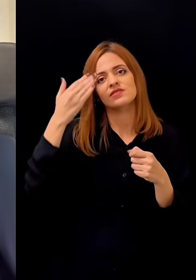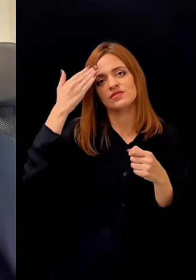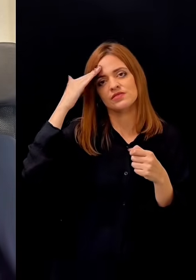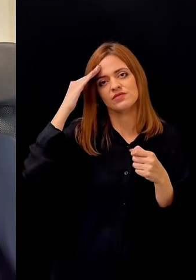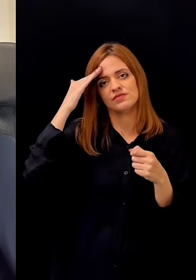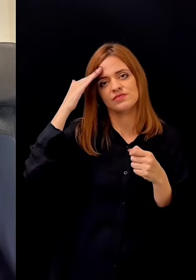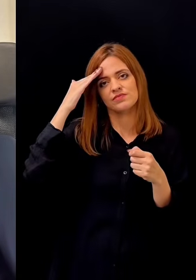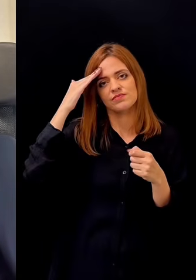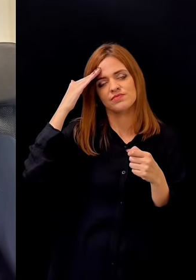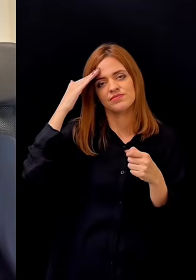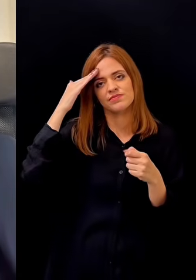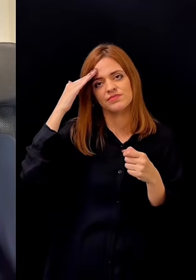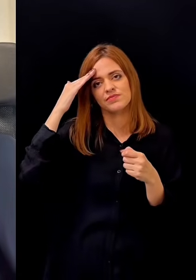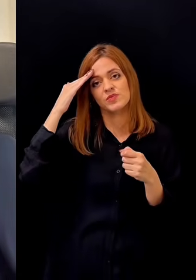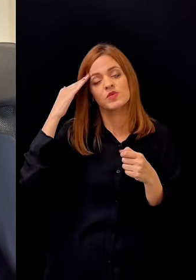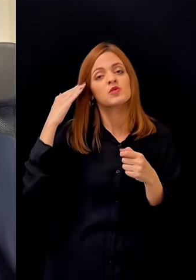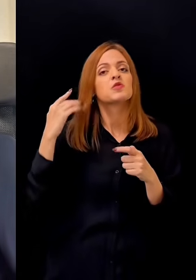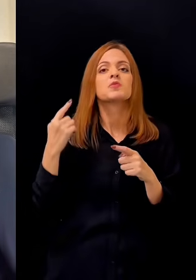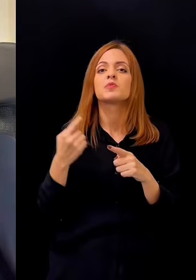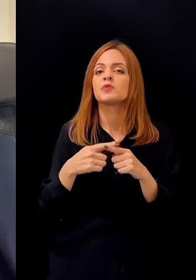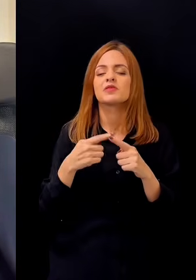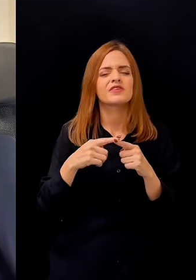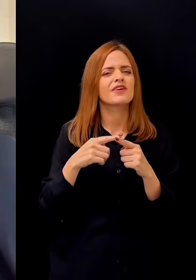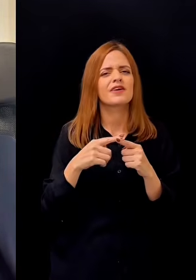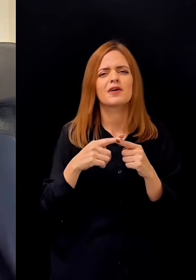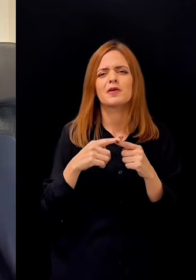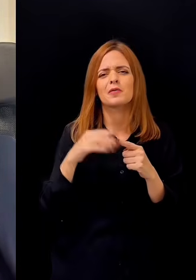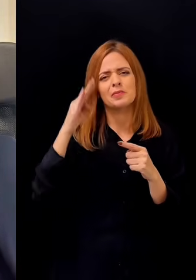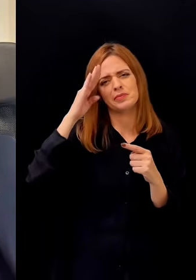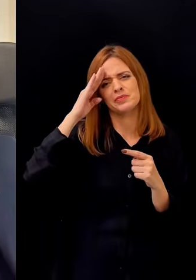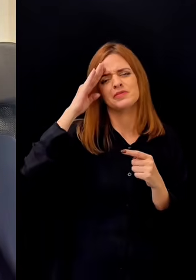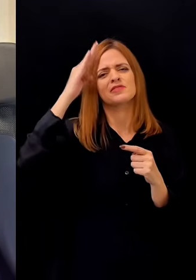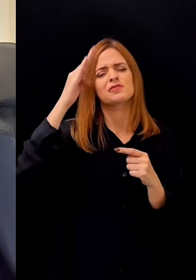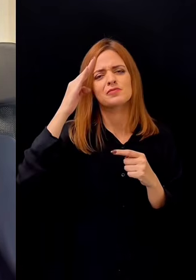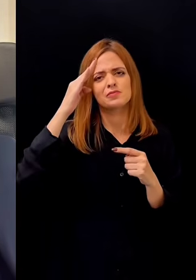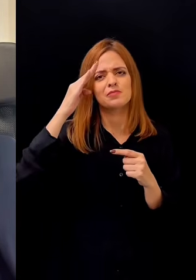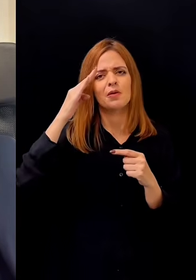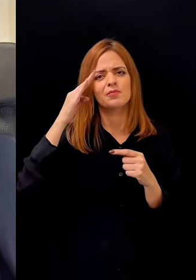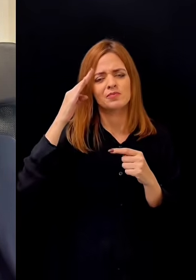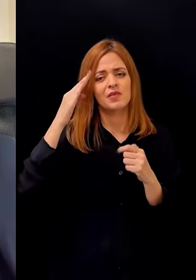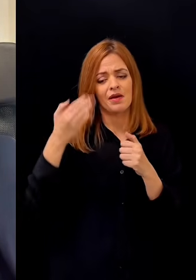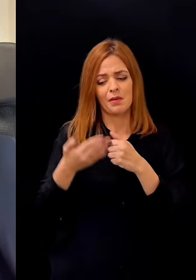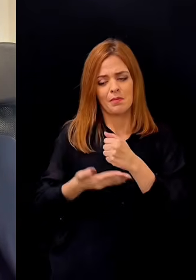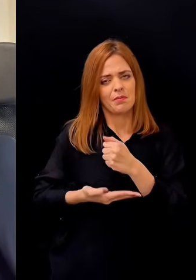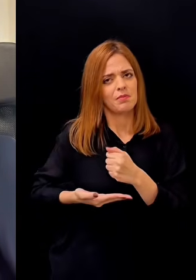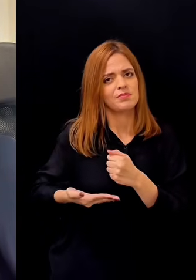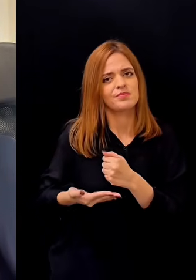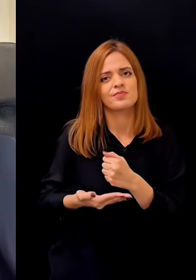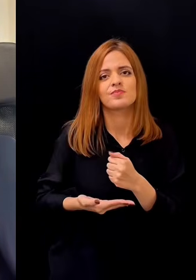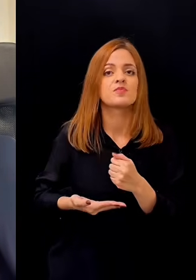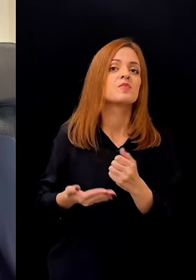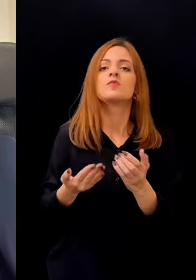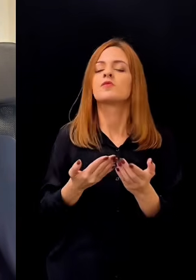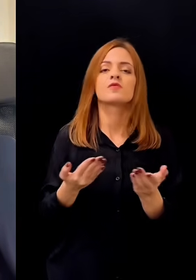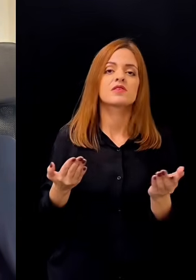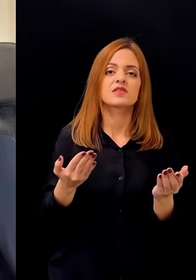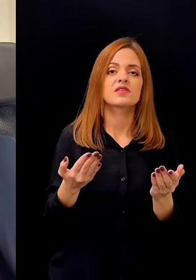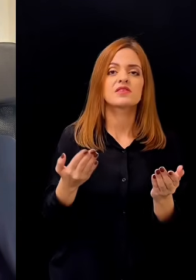palavras, porque elas são fundamentais para você